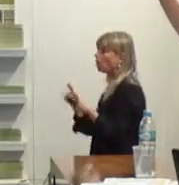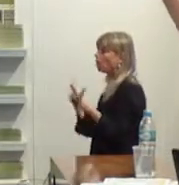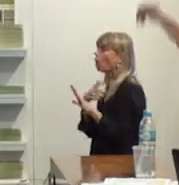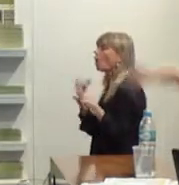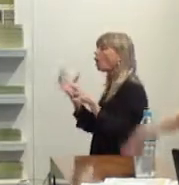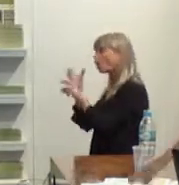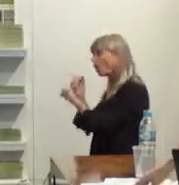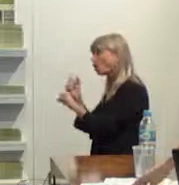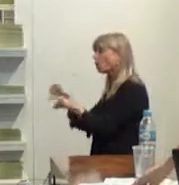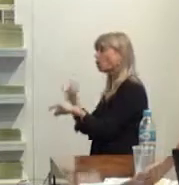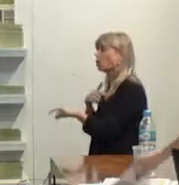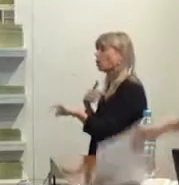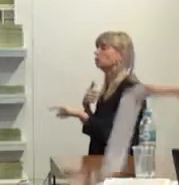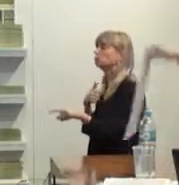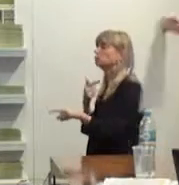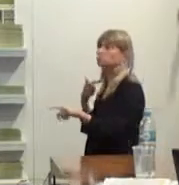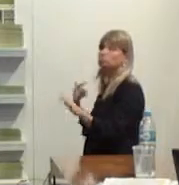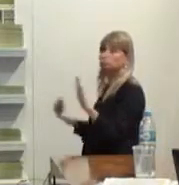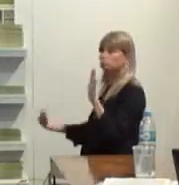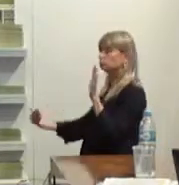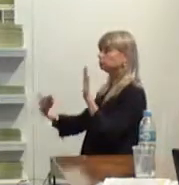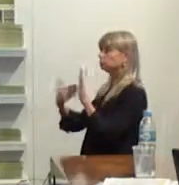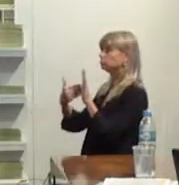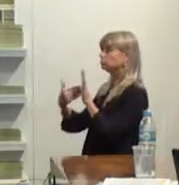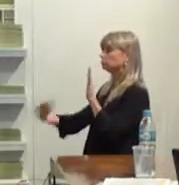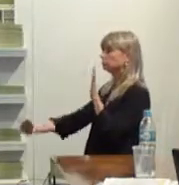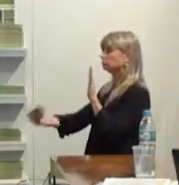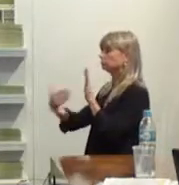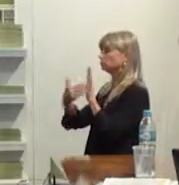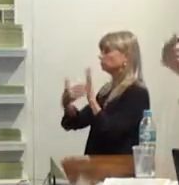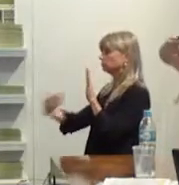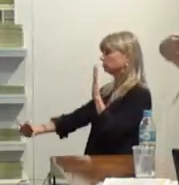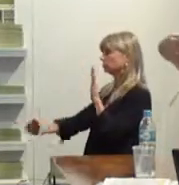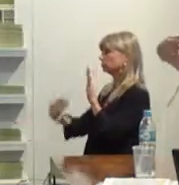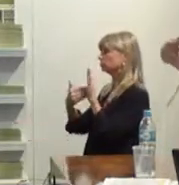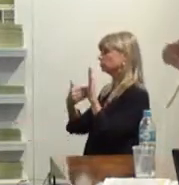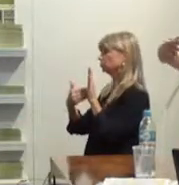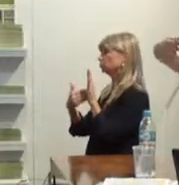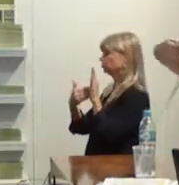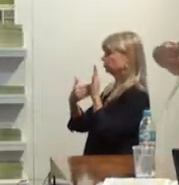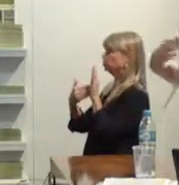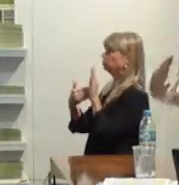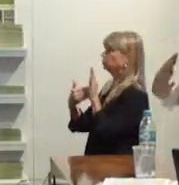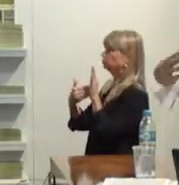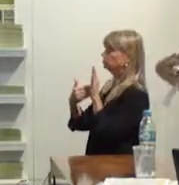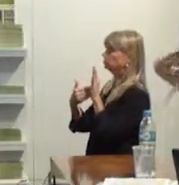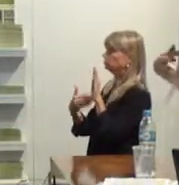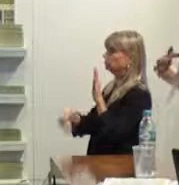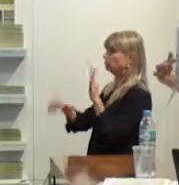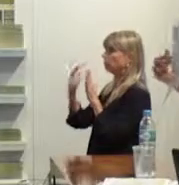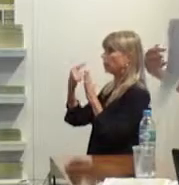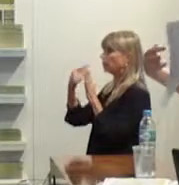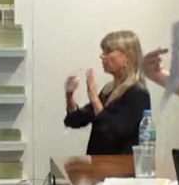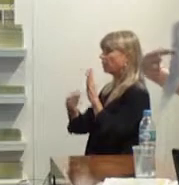Justo, deben tender a pasar de manera transversal entre las diferentes líneas de subte,